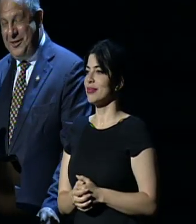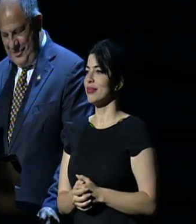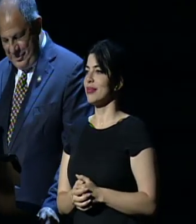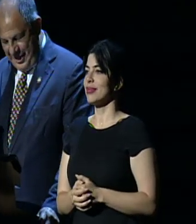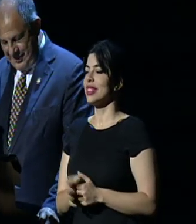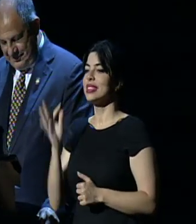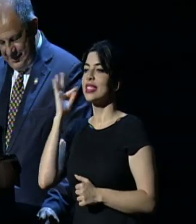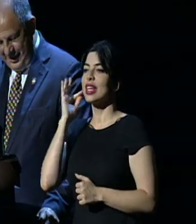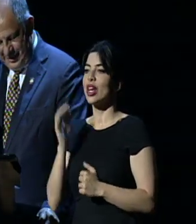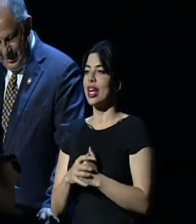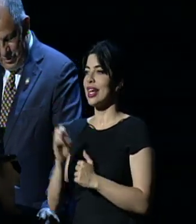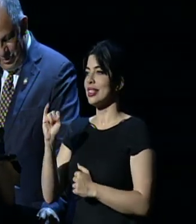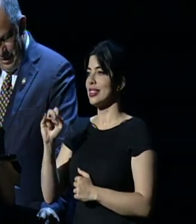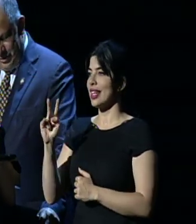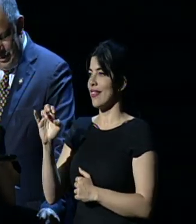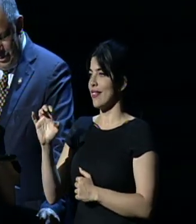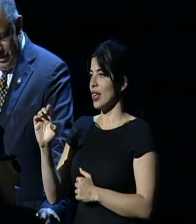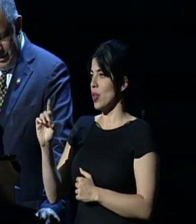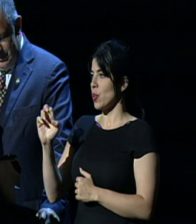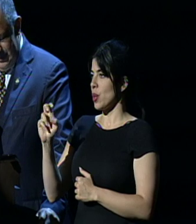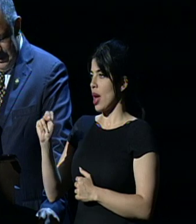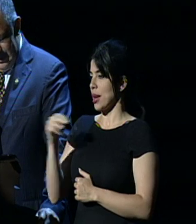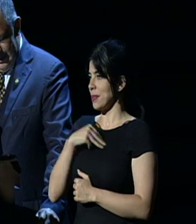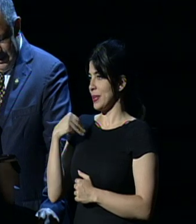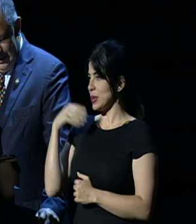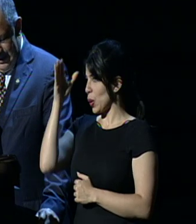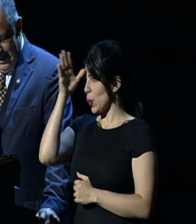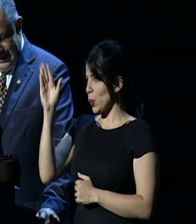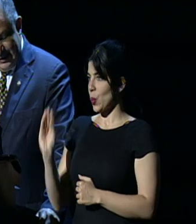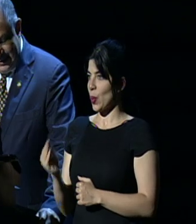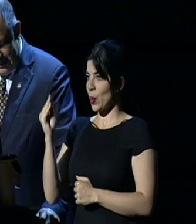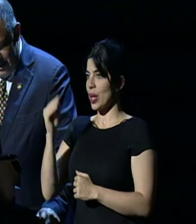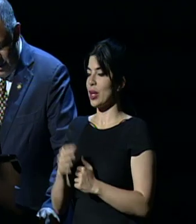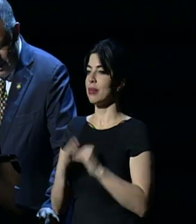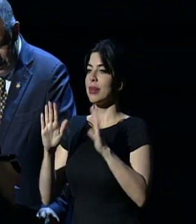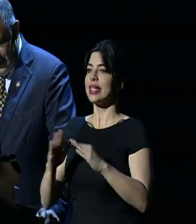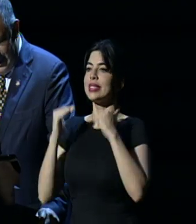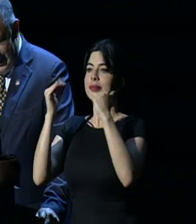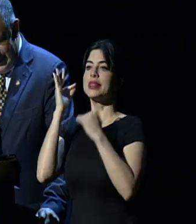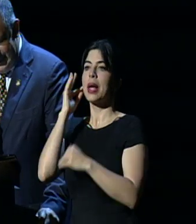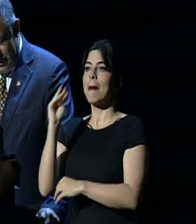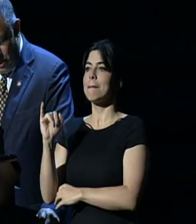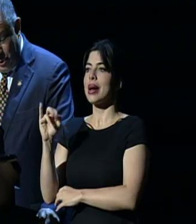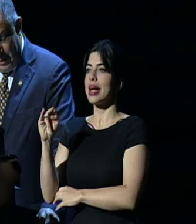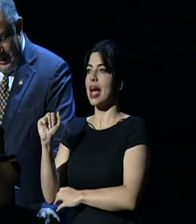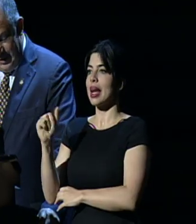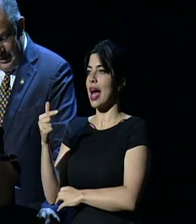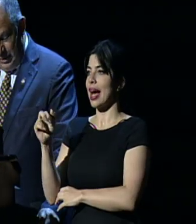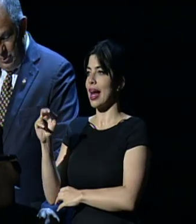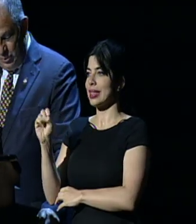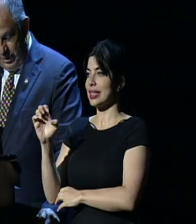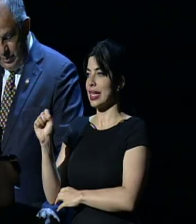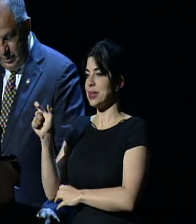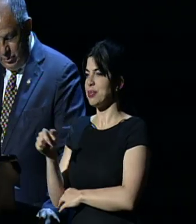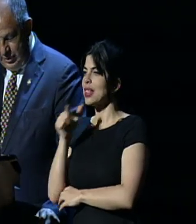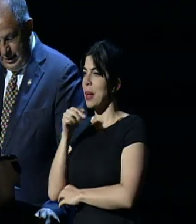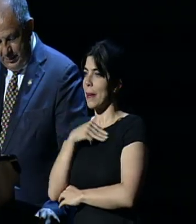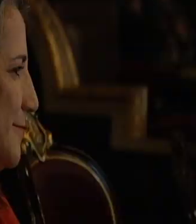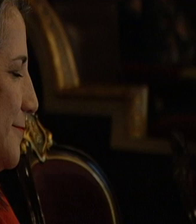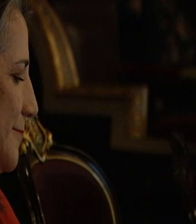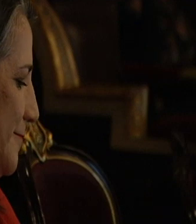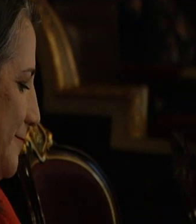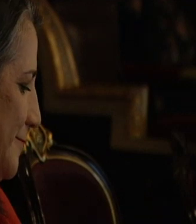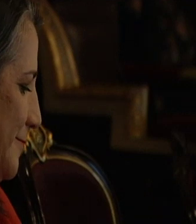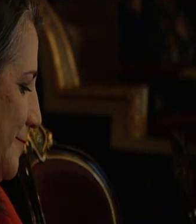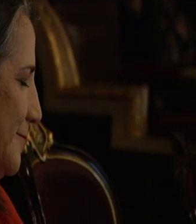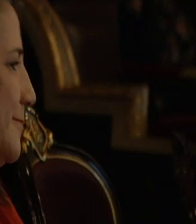señora Silvi Durán, ministra de Cultura y Juventud, excelentísima señora doña Mariana Garcés Córdoba, ministra de Cultura y Juventud de la